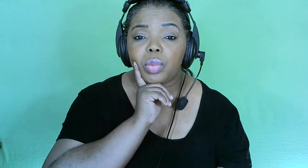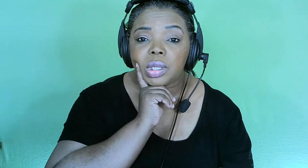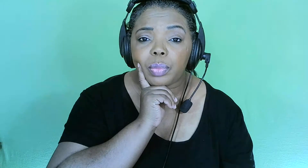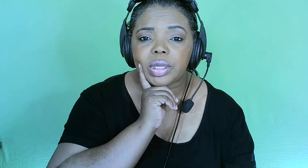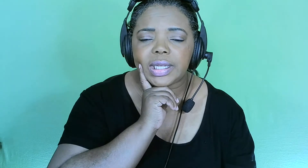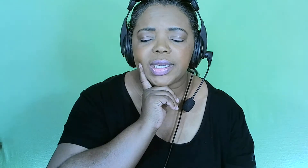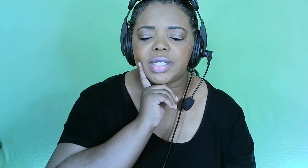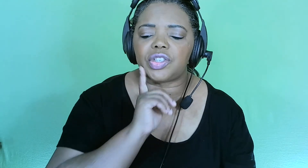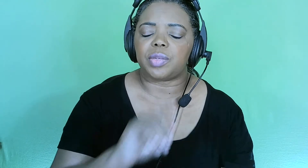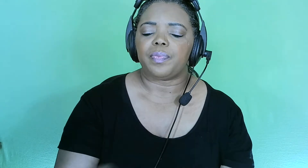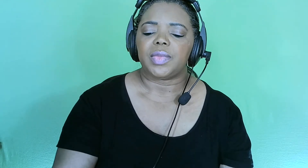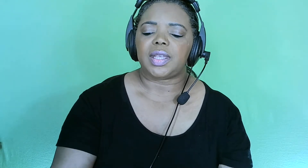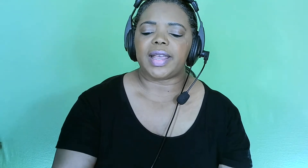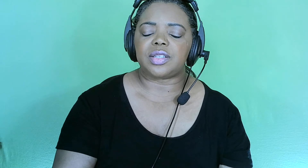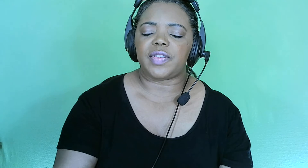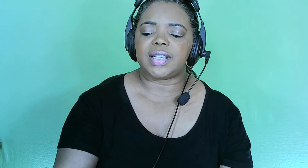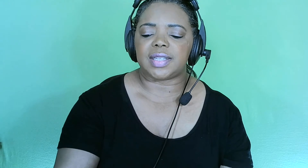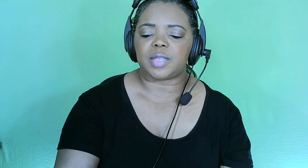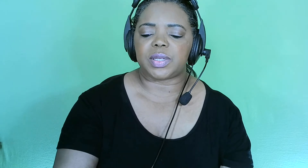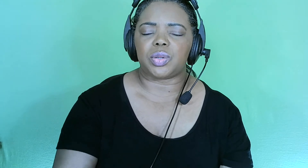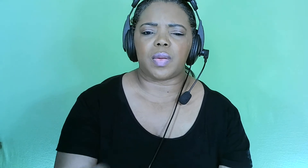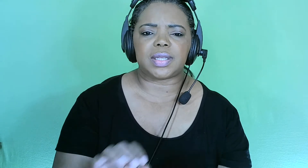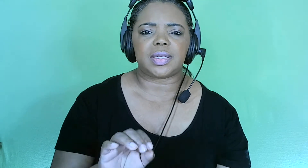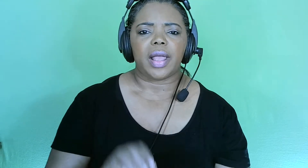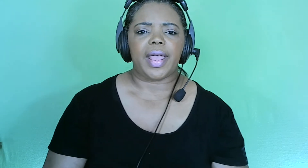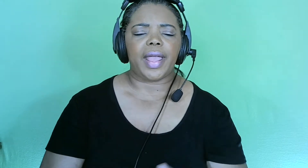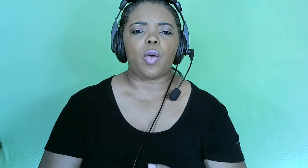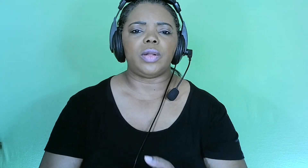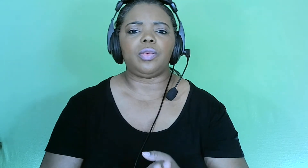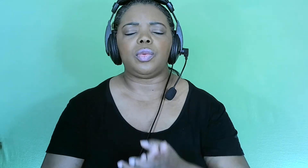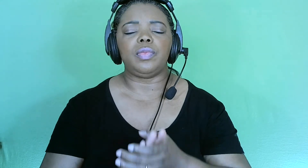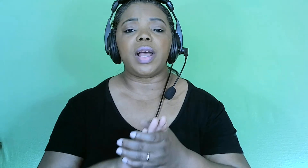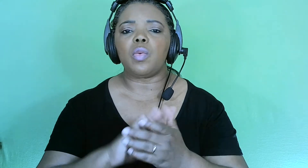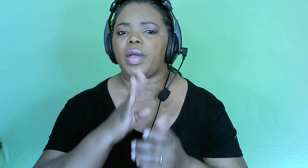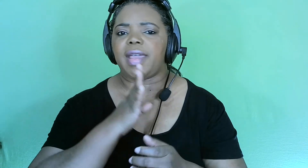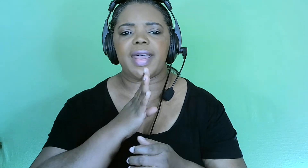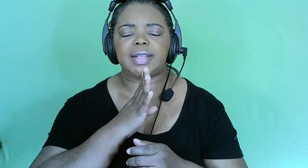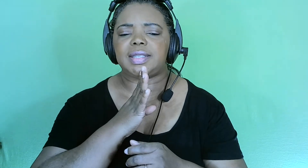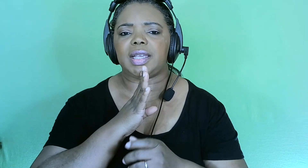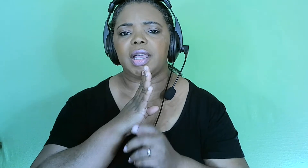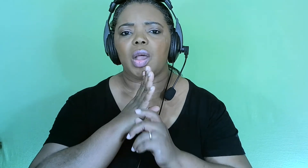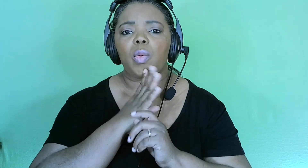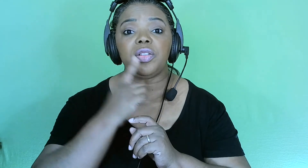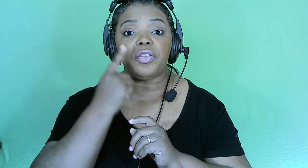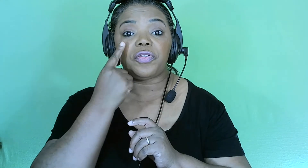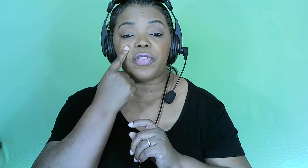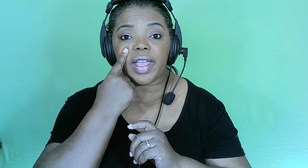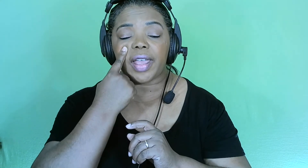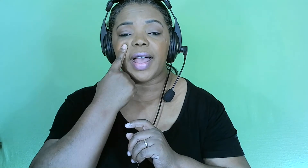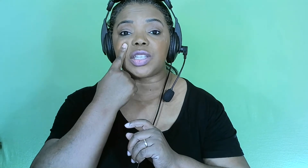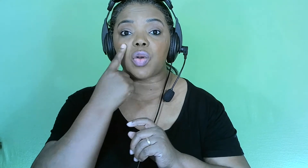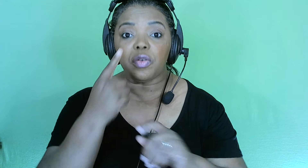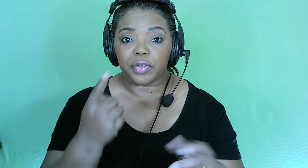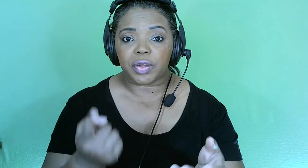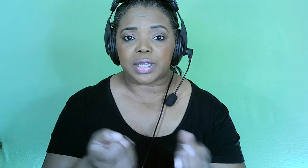muito importante que às vezes as pessoas, quando não conhecem, quando vê as